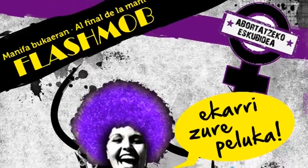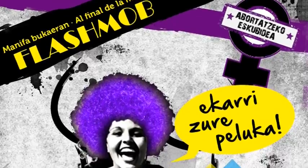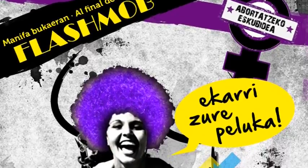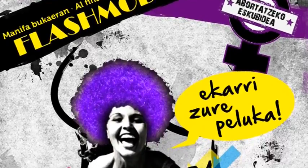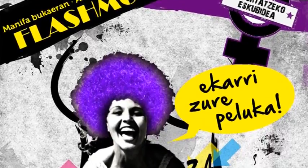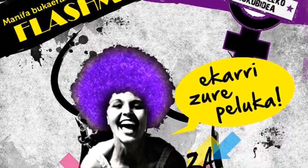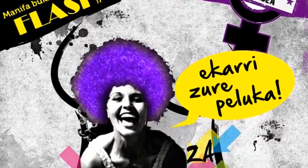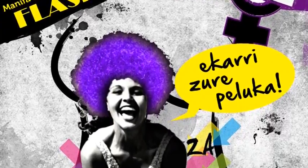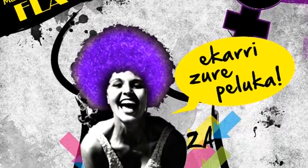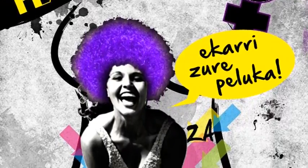eta